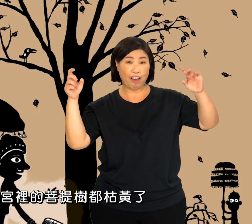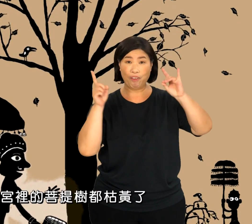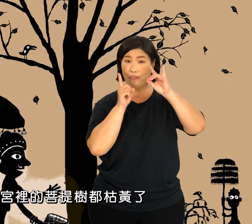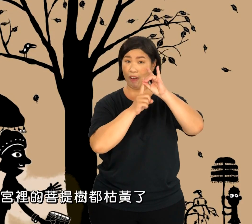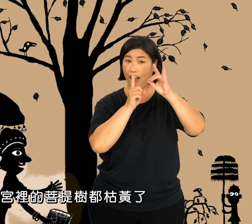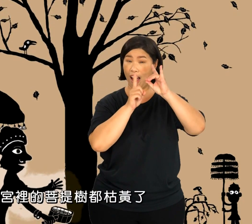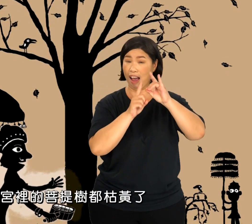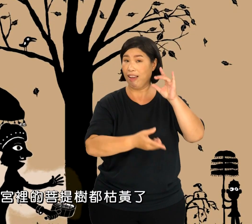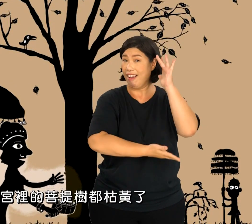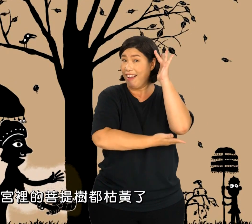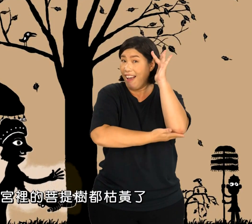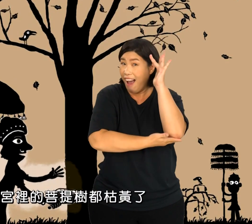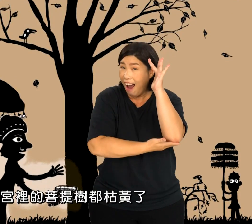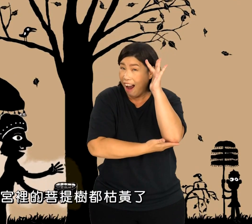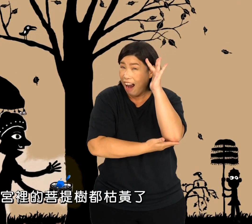王宫里的菩提树